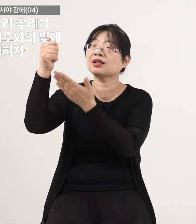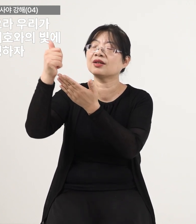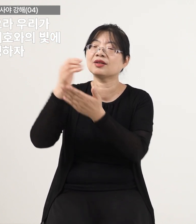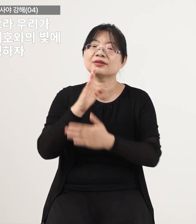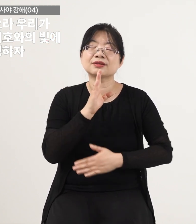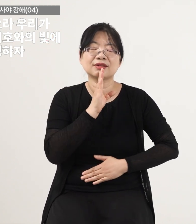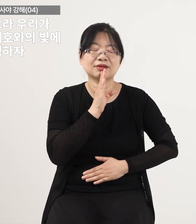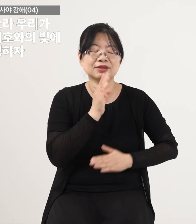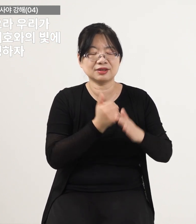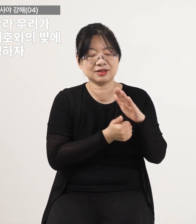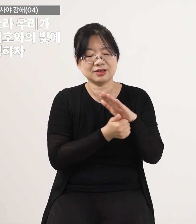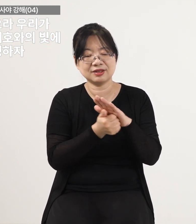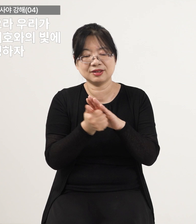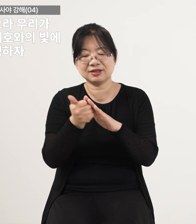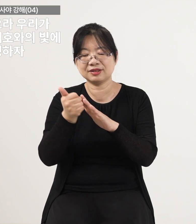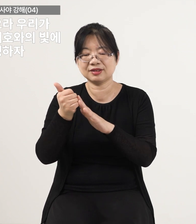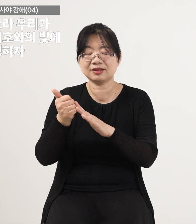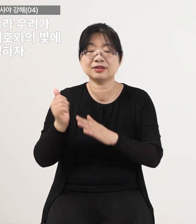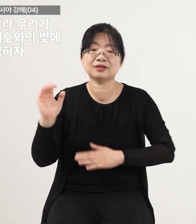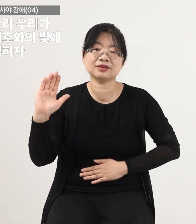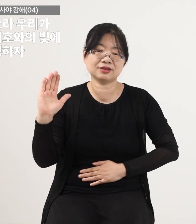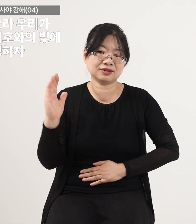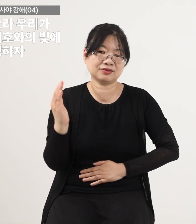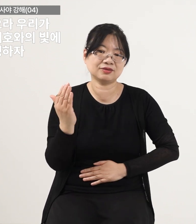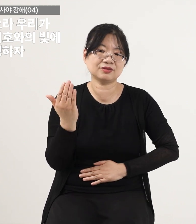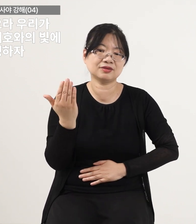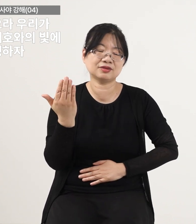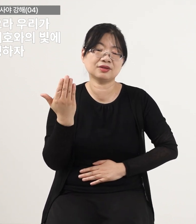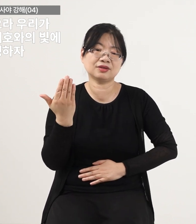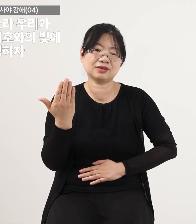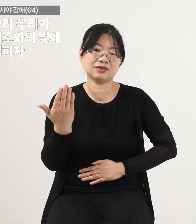주께서 참 소망이